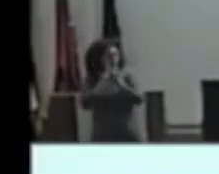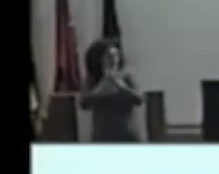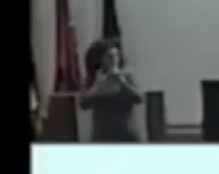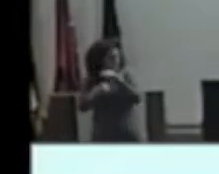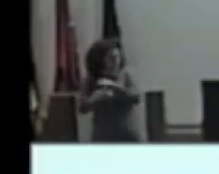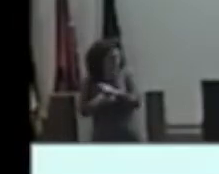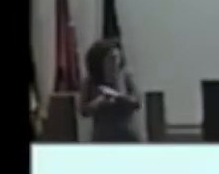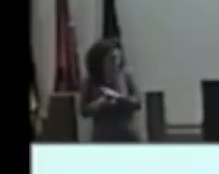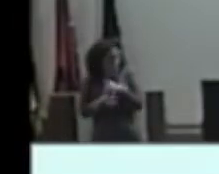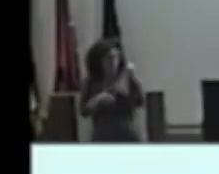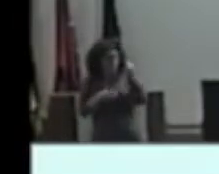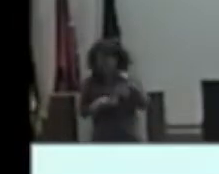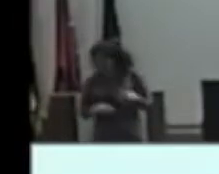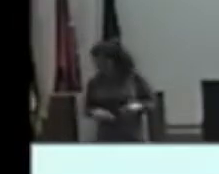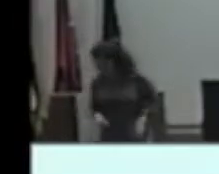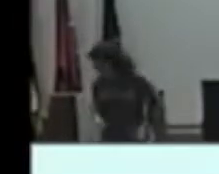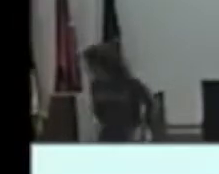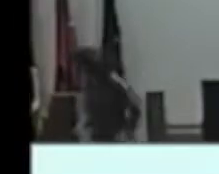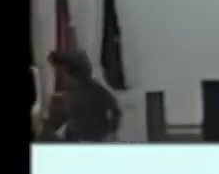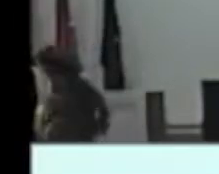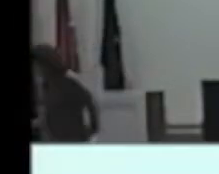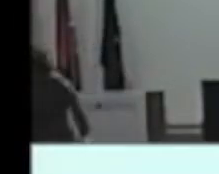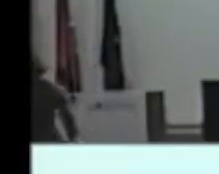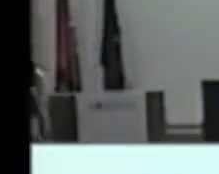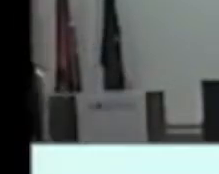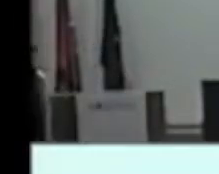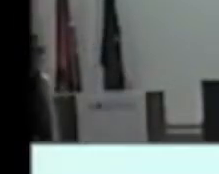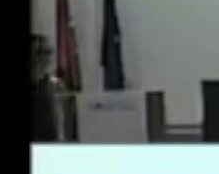cuestión. Iñaki, ¿qué piensas de esta cuestión?